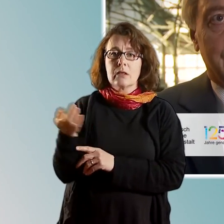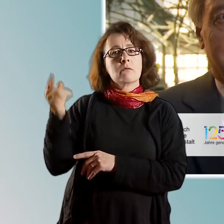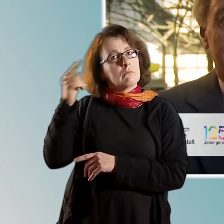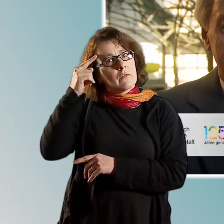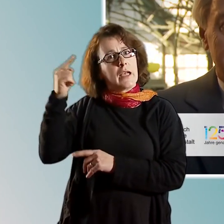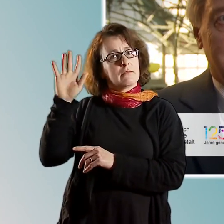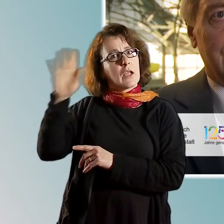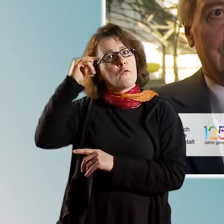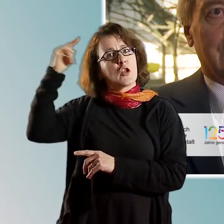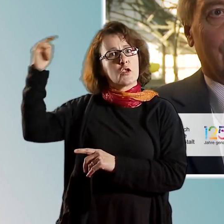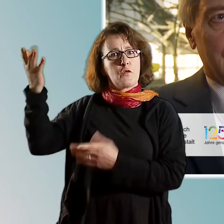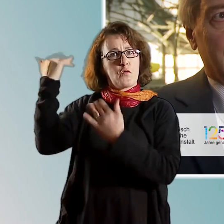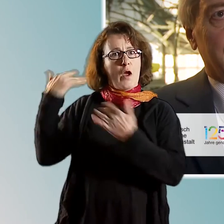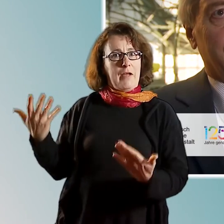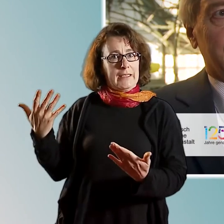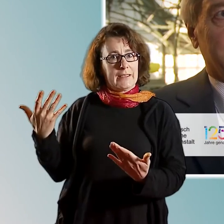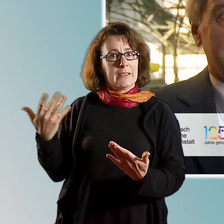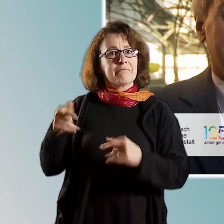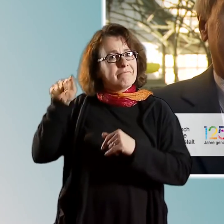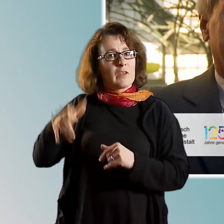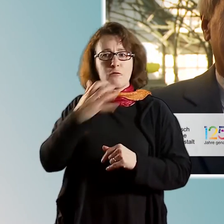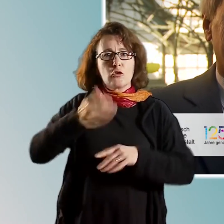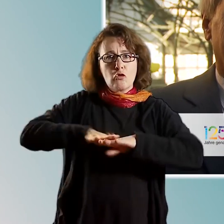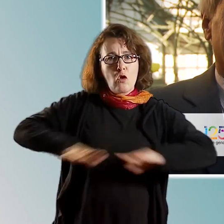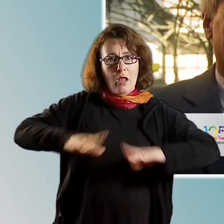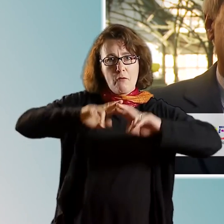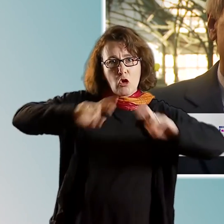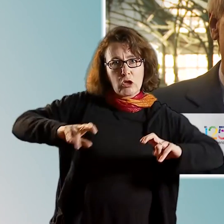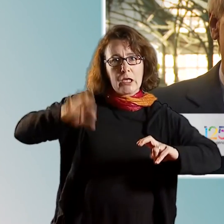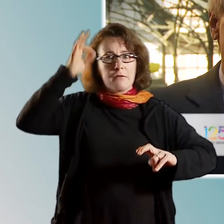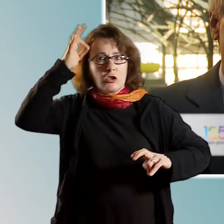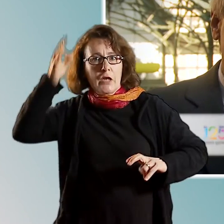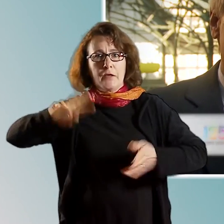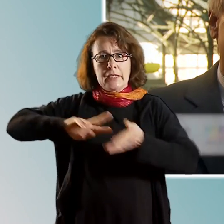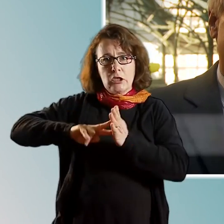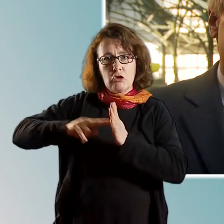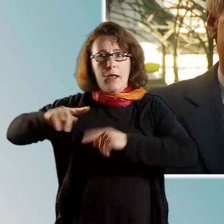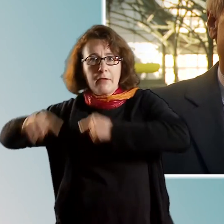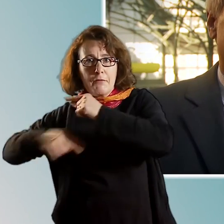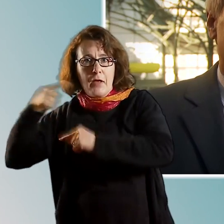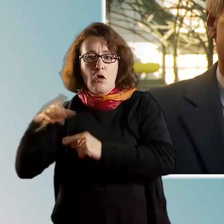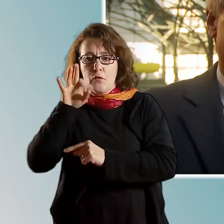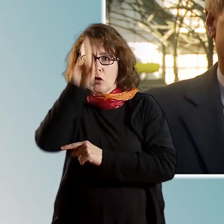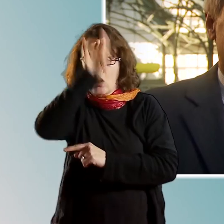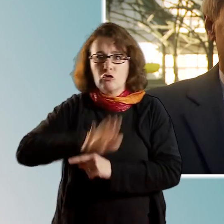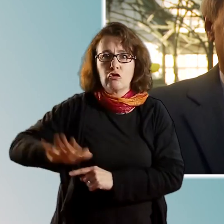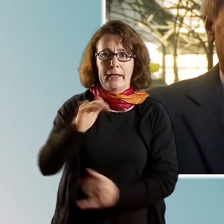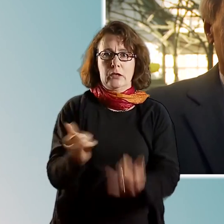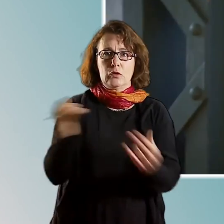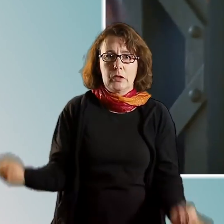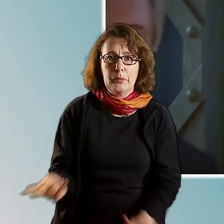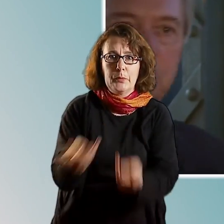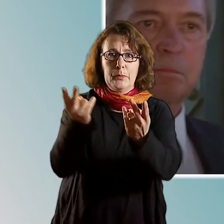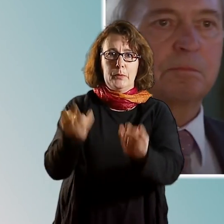auch heute noch ist. Grundlagenforschung, Wissenschaft, Technik und Entwicklung zum Nutzen der nationalen Industrie